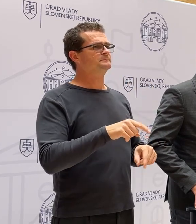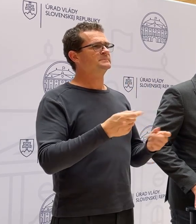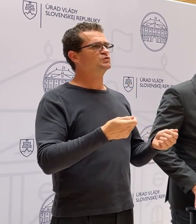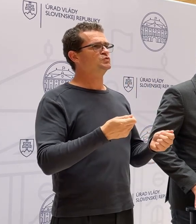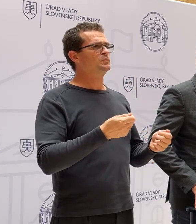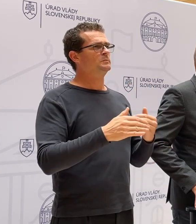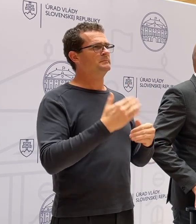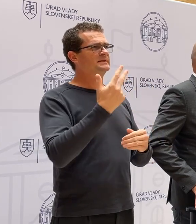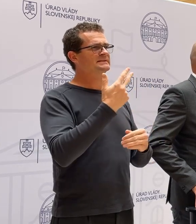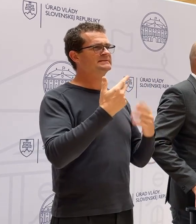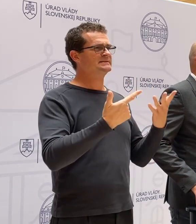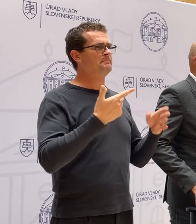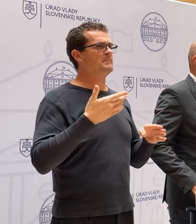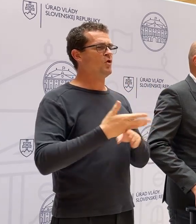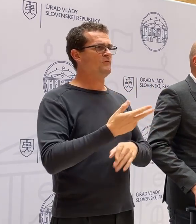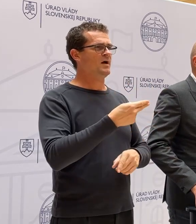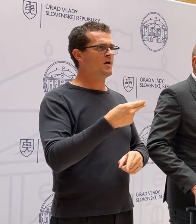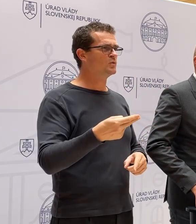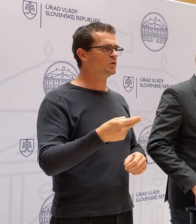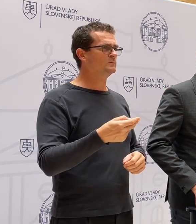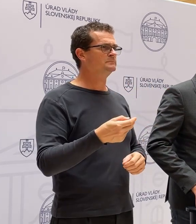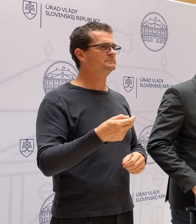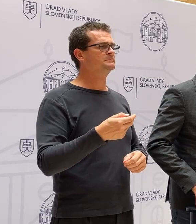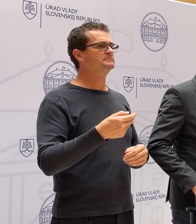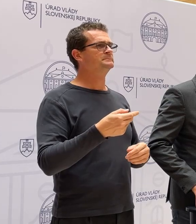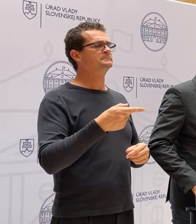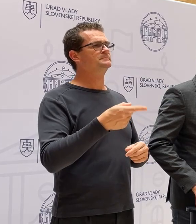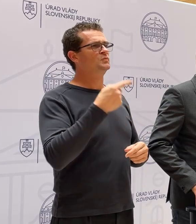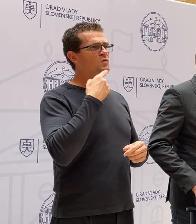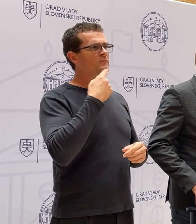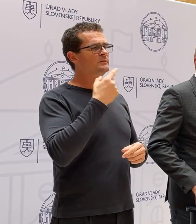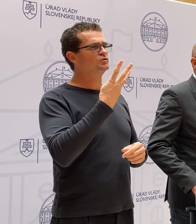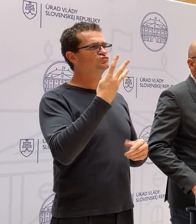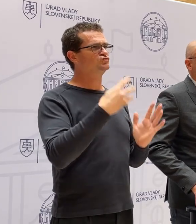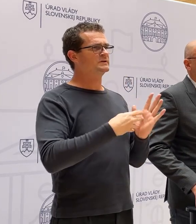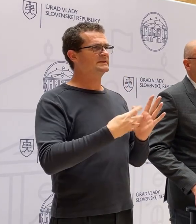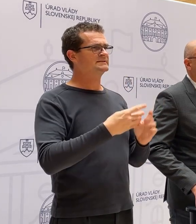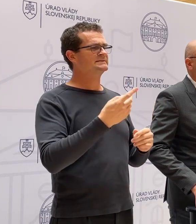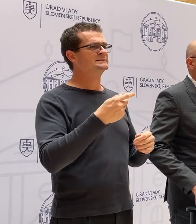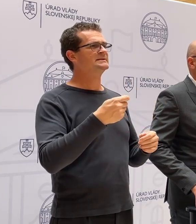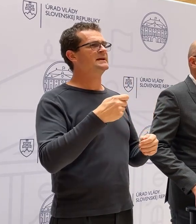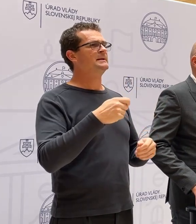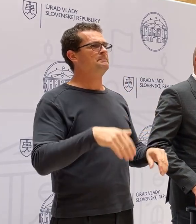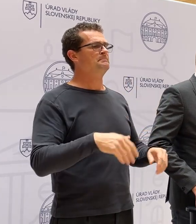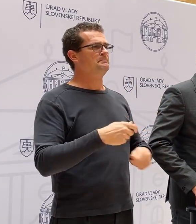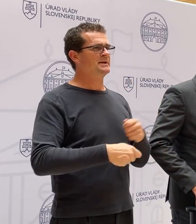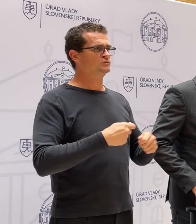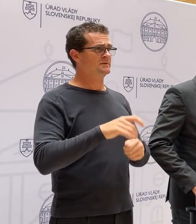sumu 37 miliónov eur pri, ako som povedal, 4000 pracovných